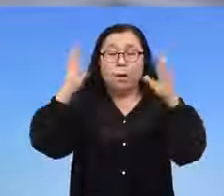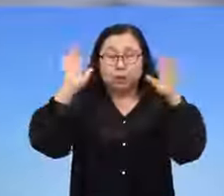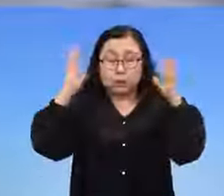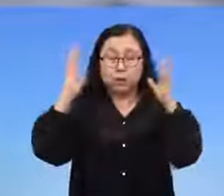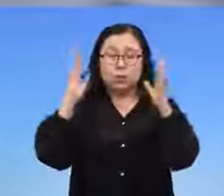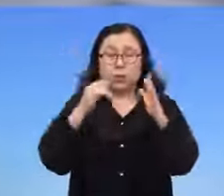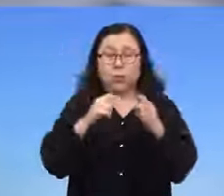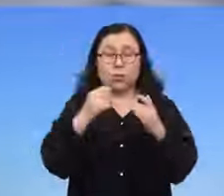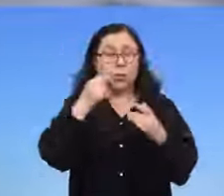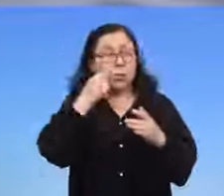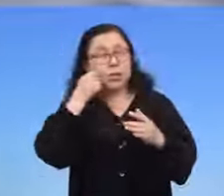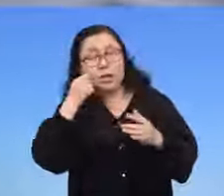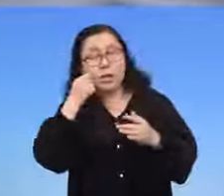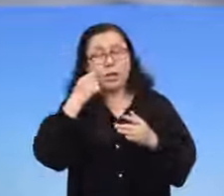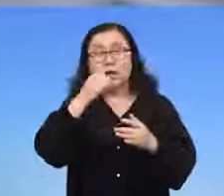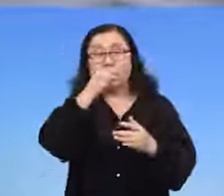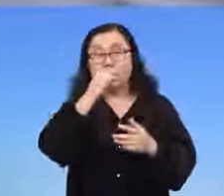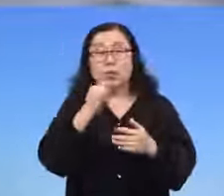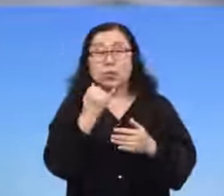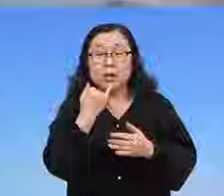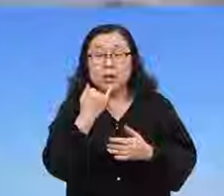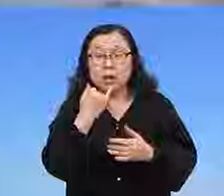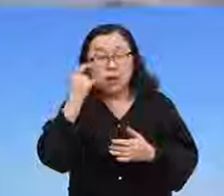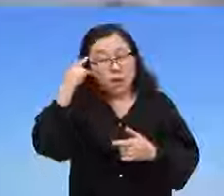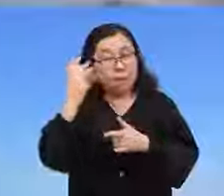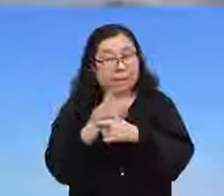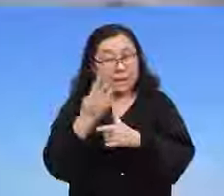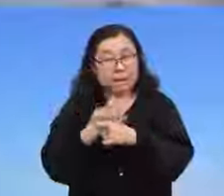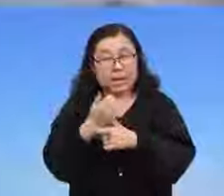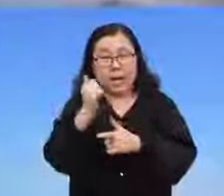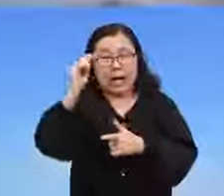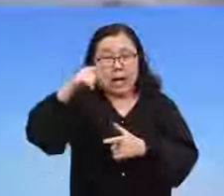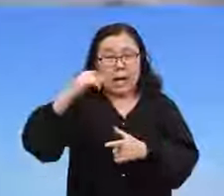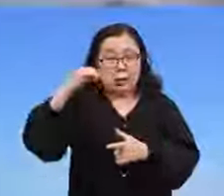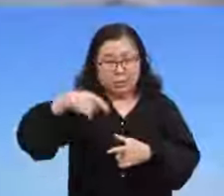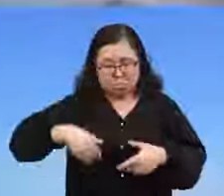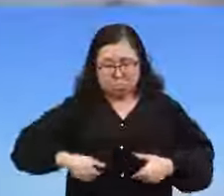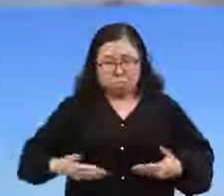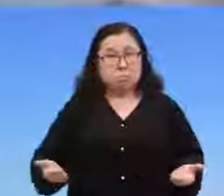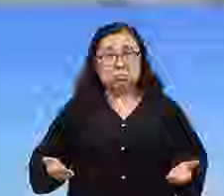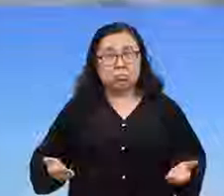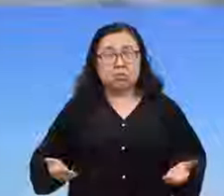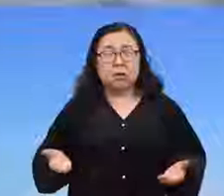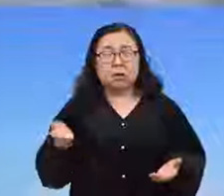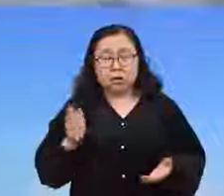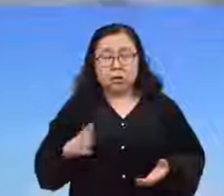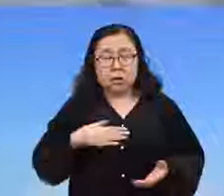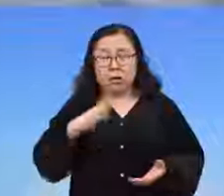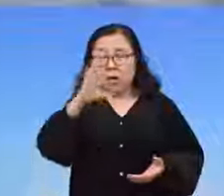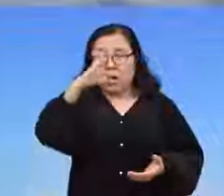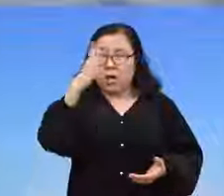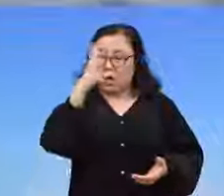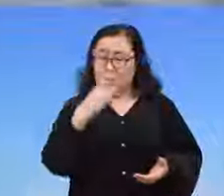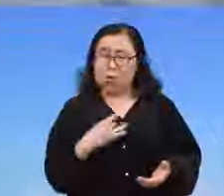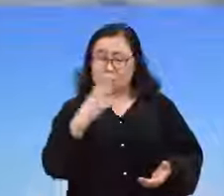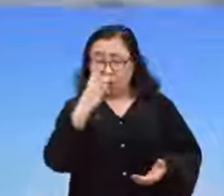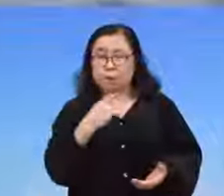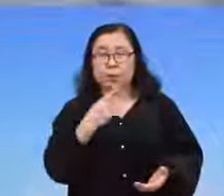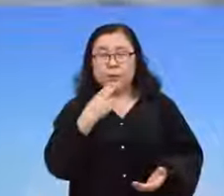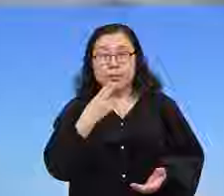얻고 하면 되는데 이 박사학위가 무슨 소용이 있냐고요. 그 얘기를 하는 것 같아요. 지금 생각하니 제게 어울리지